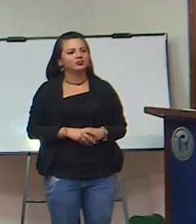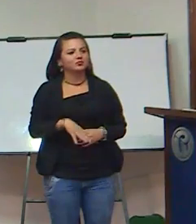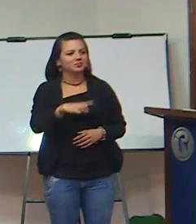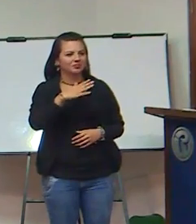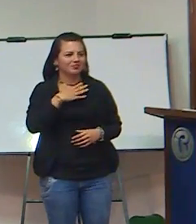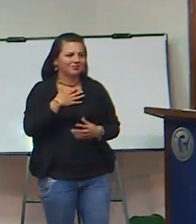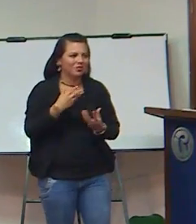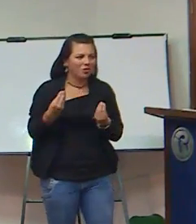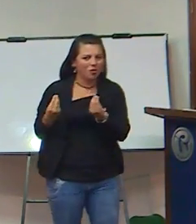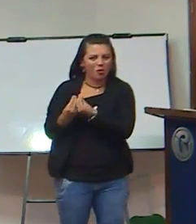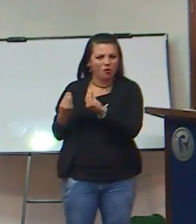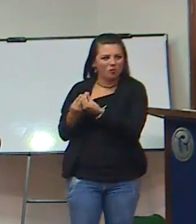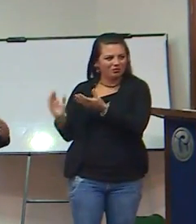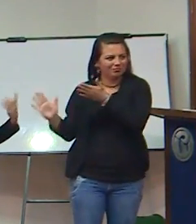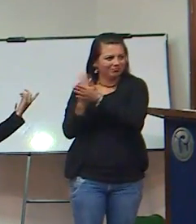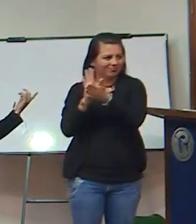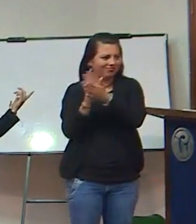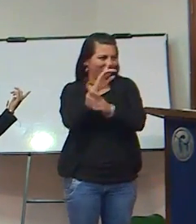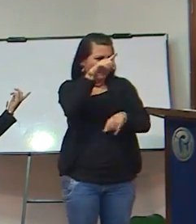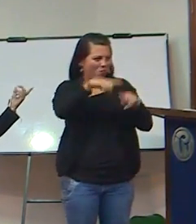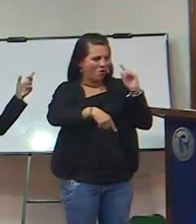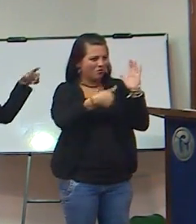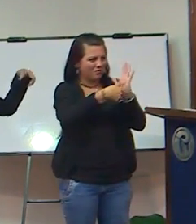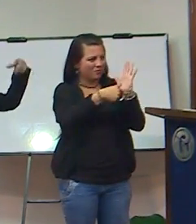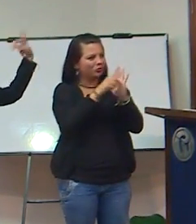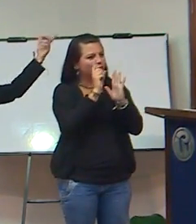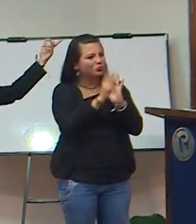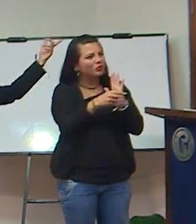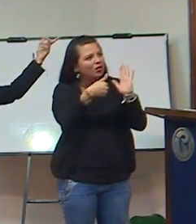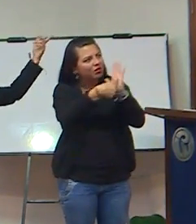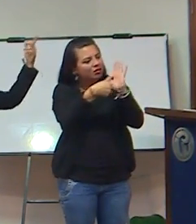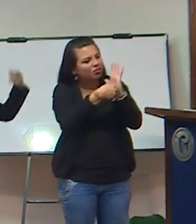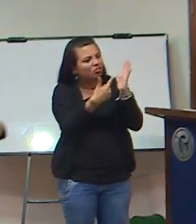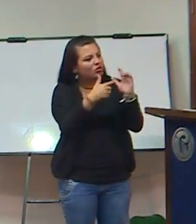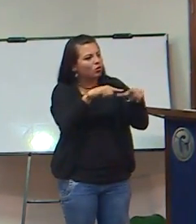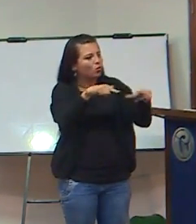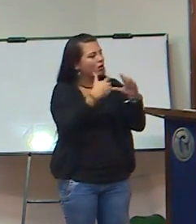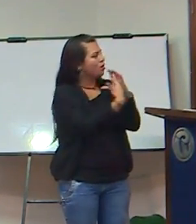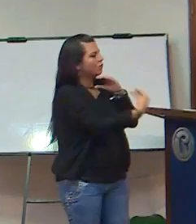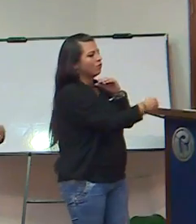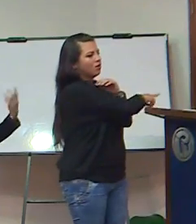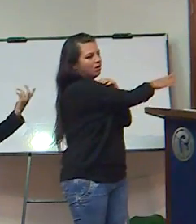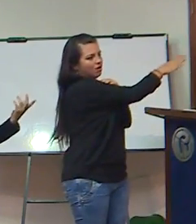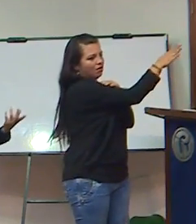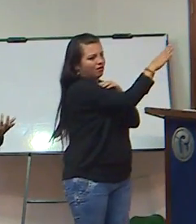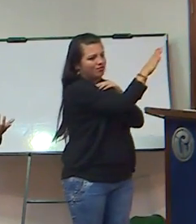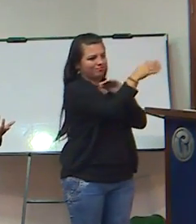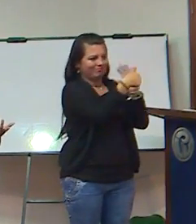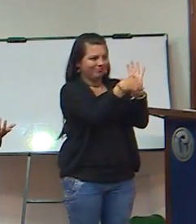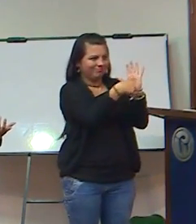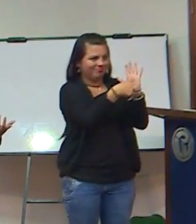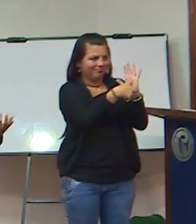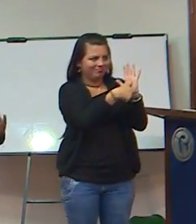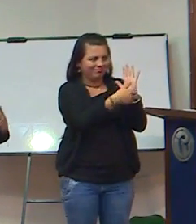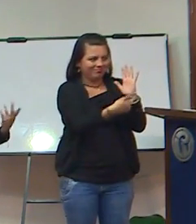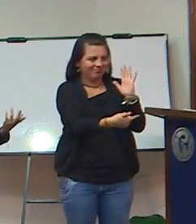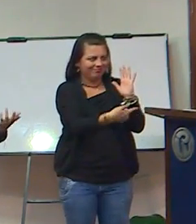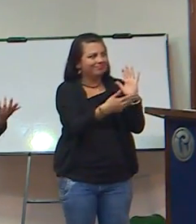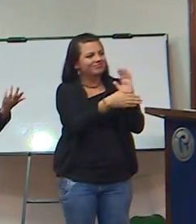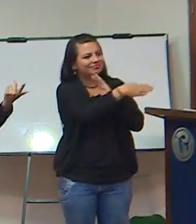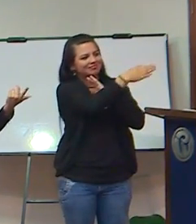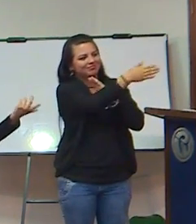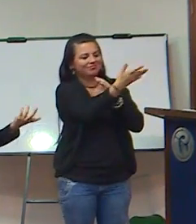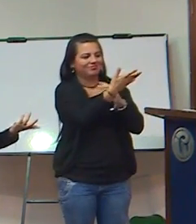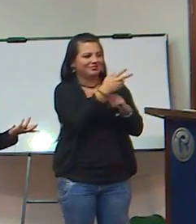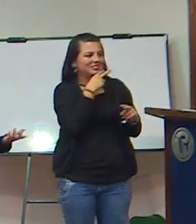Mi compañera me acaba de informar que no se puede porque efectos de la luz están en el otro lado. Es los botones de la luz están al otro lado de